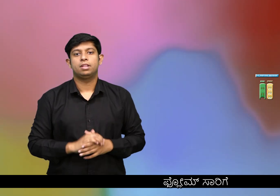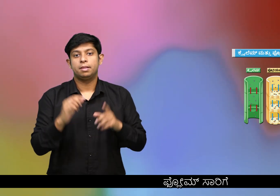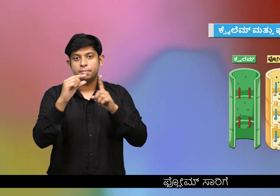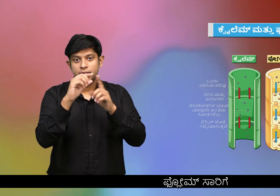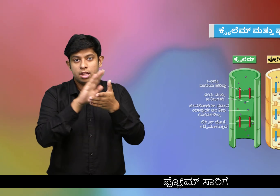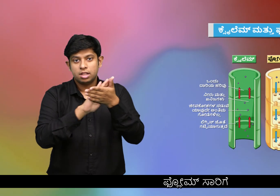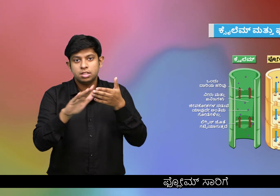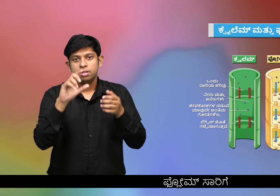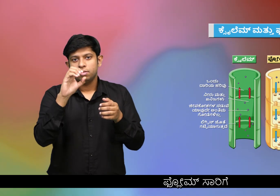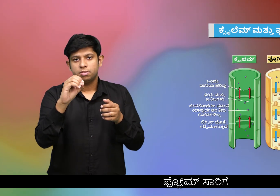ಫ್ಲೋಮ್ ಸಾರಿಗೆ.